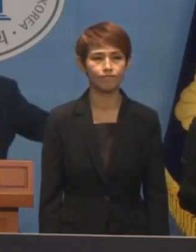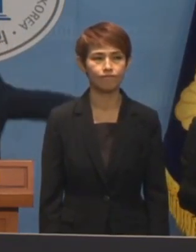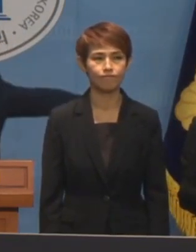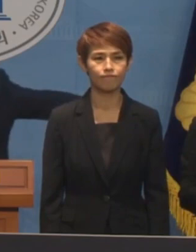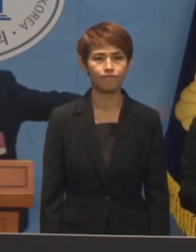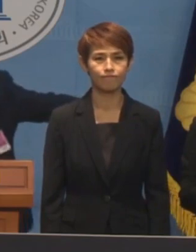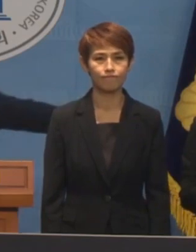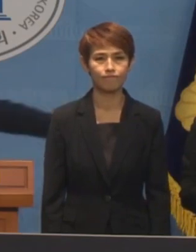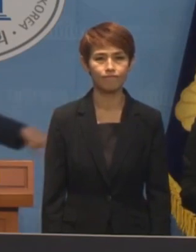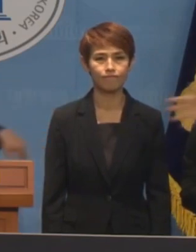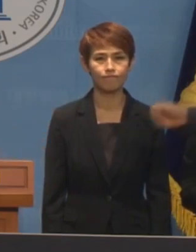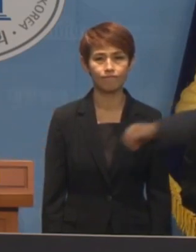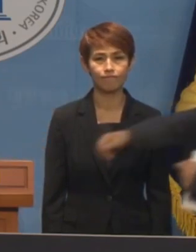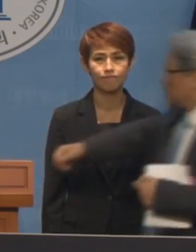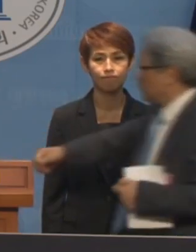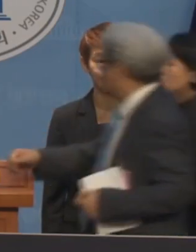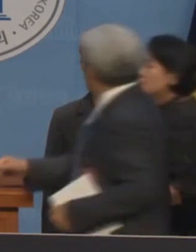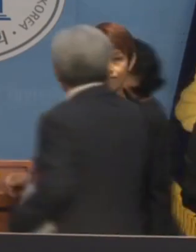이쪽.